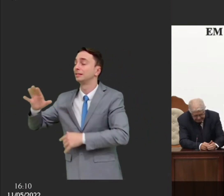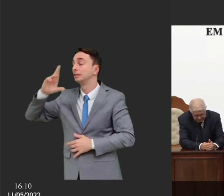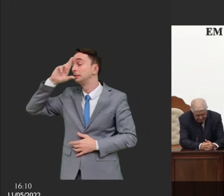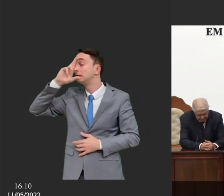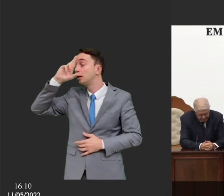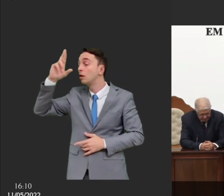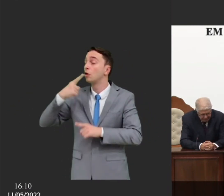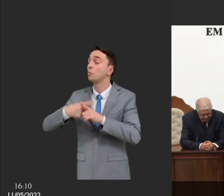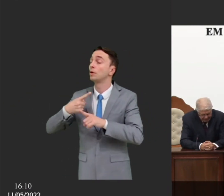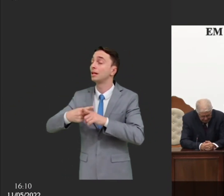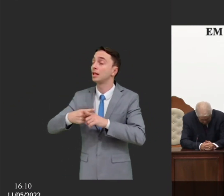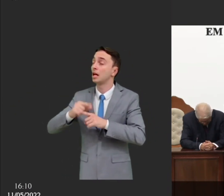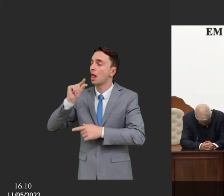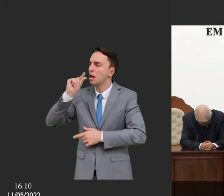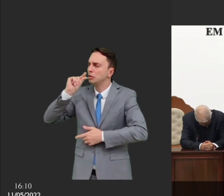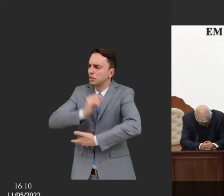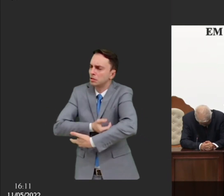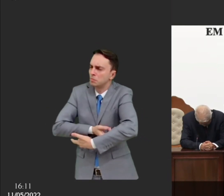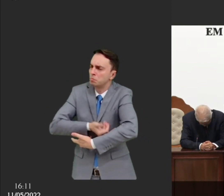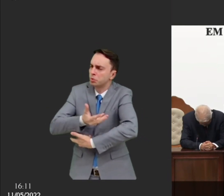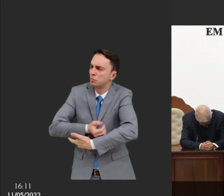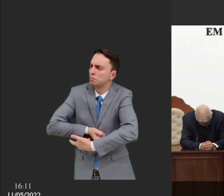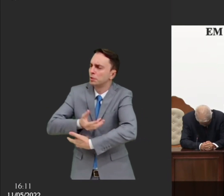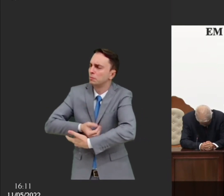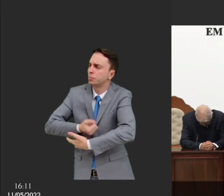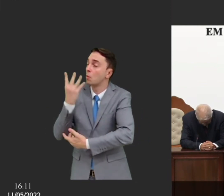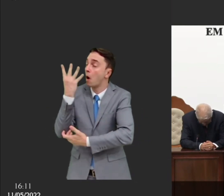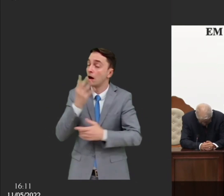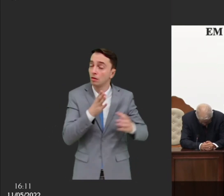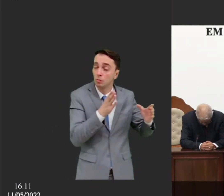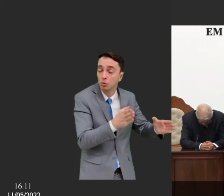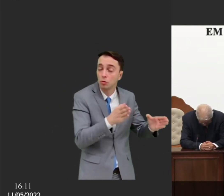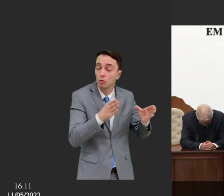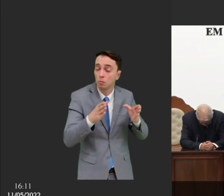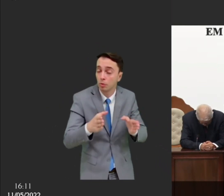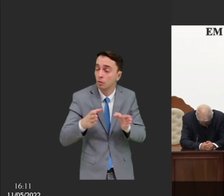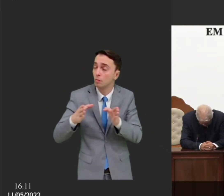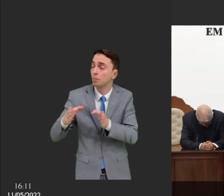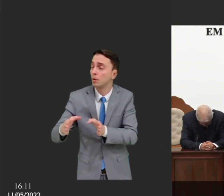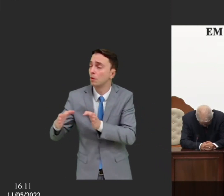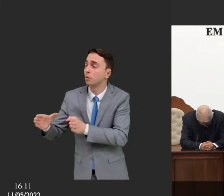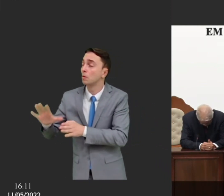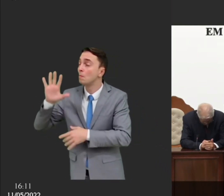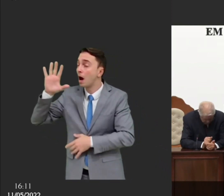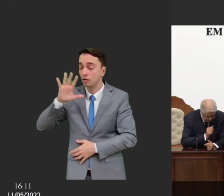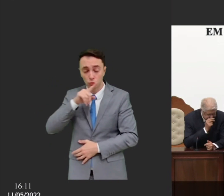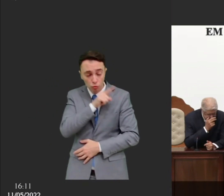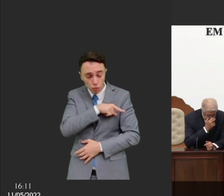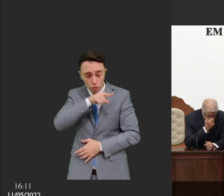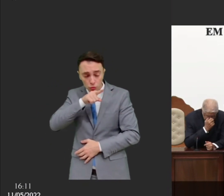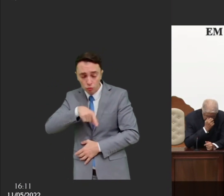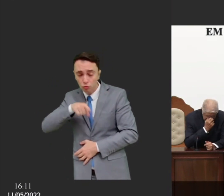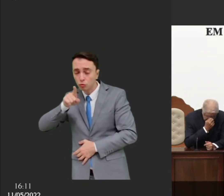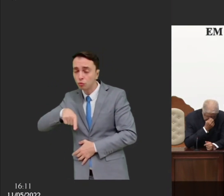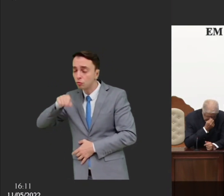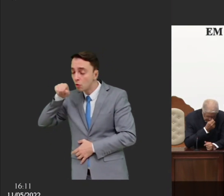de repouso da semente, mas somente um prosperou, somente uma parte entre quatro,